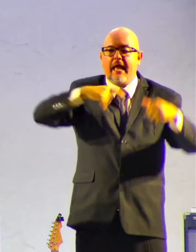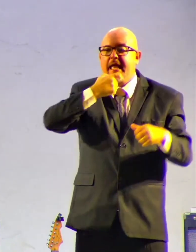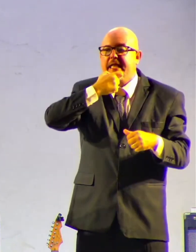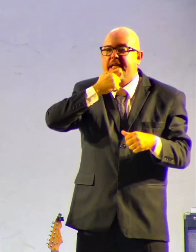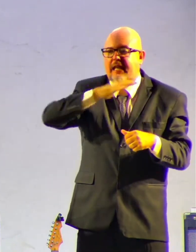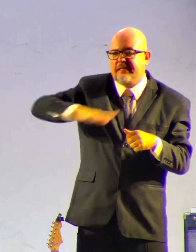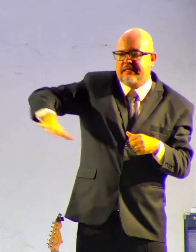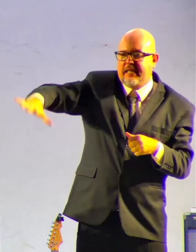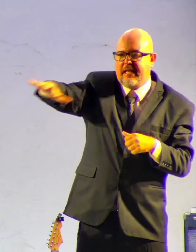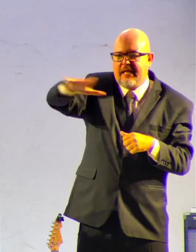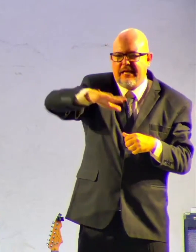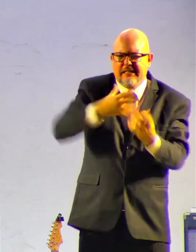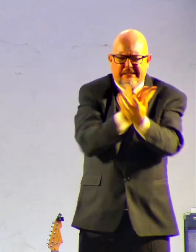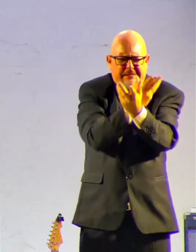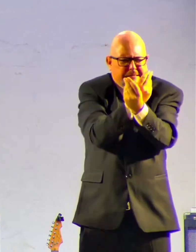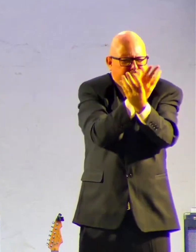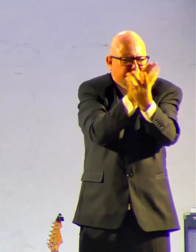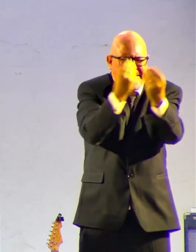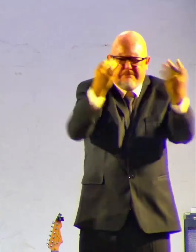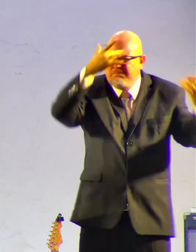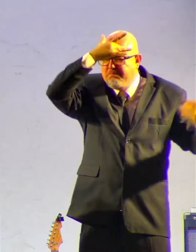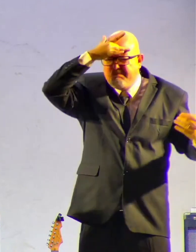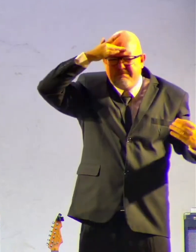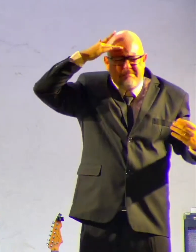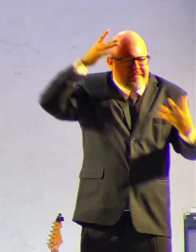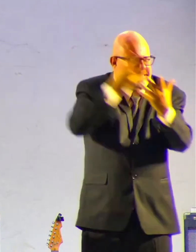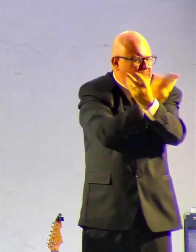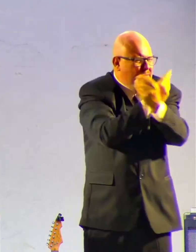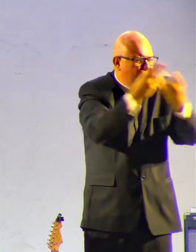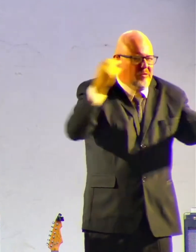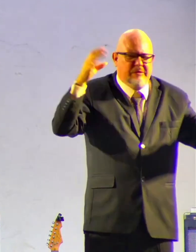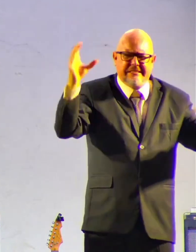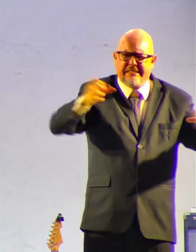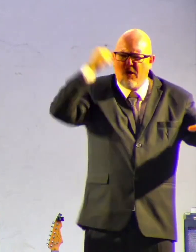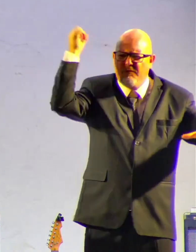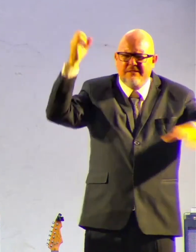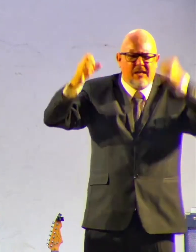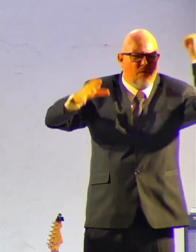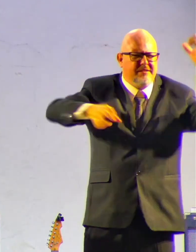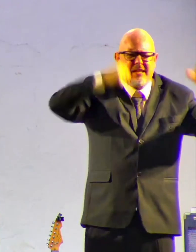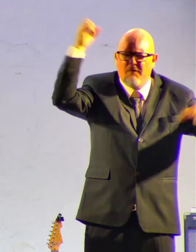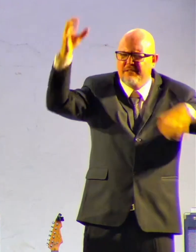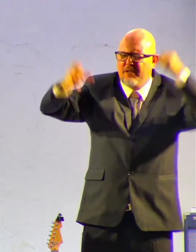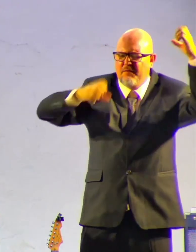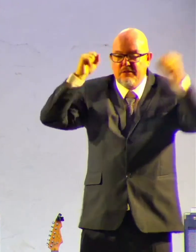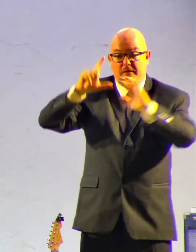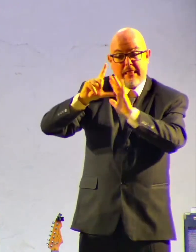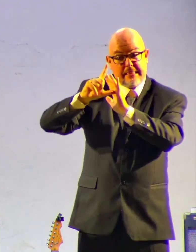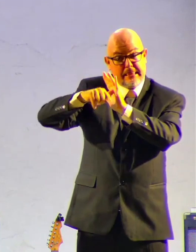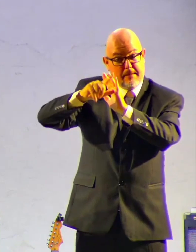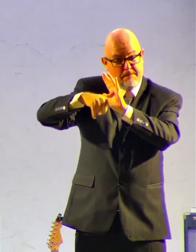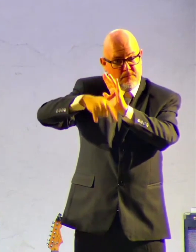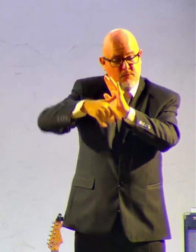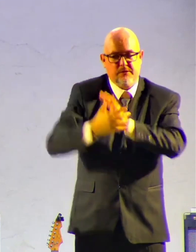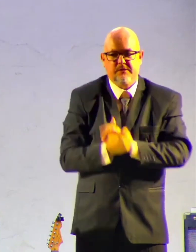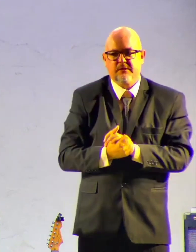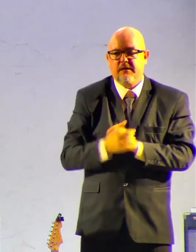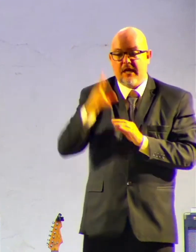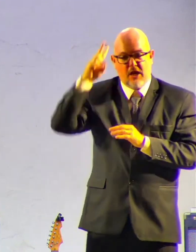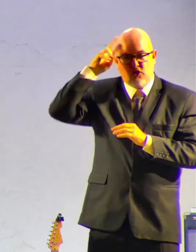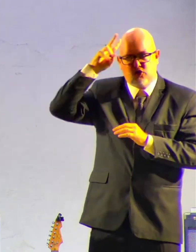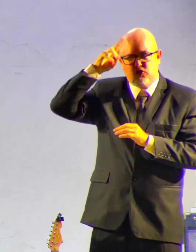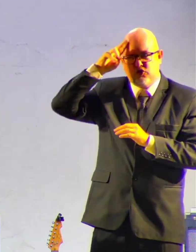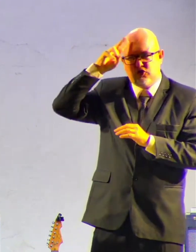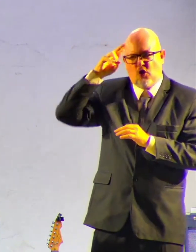Inglaterra, centenas de milhares de pessoas salvas. E mais tarde, os